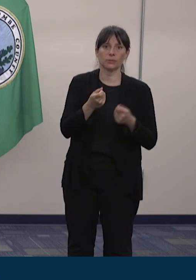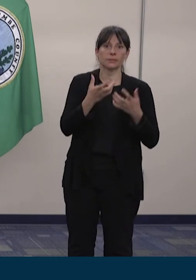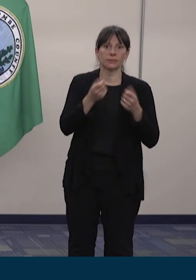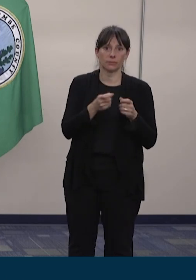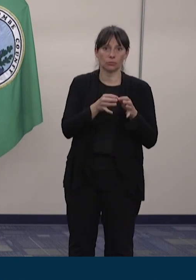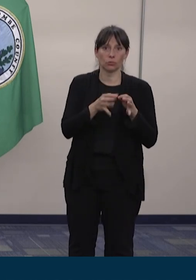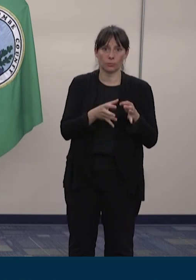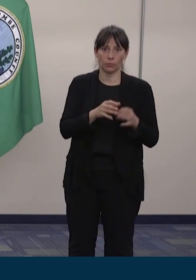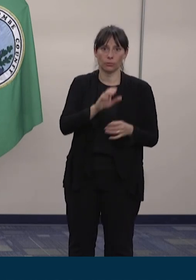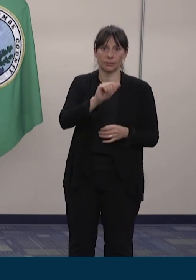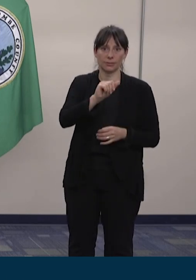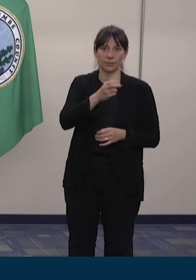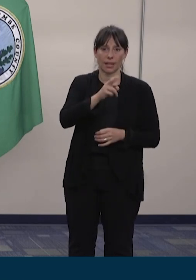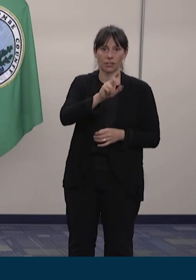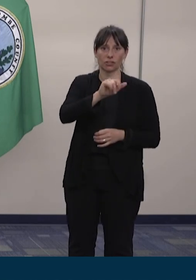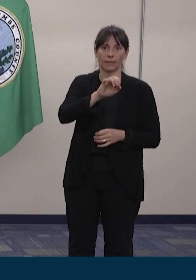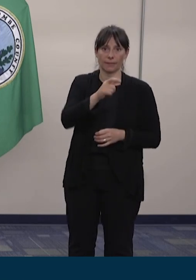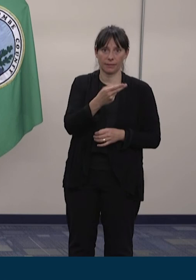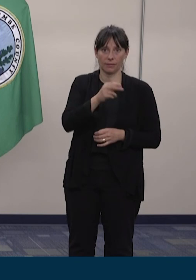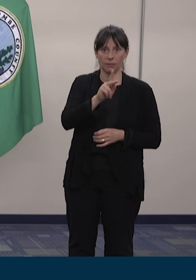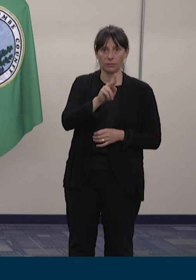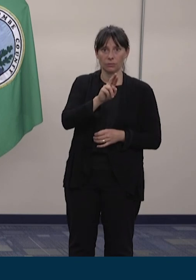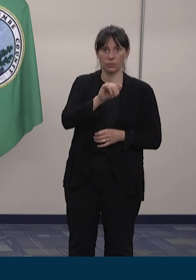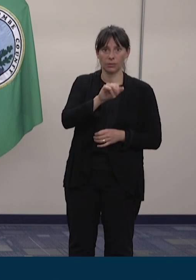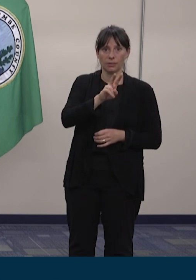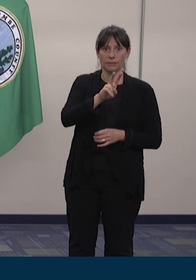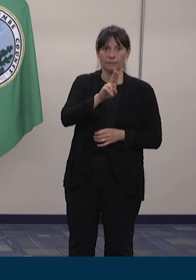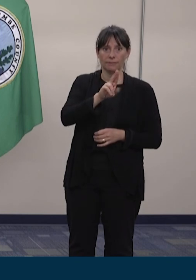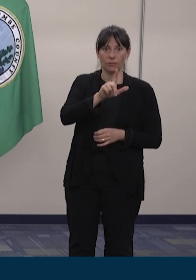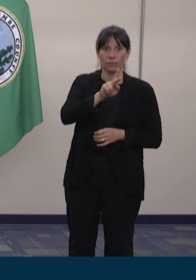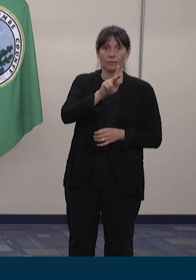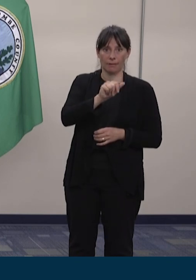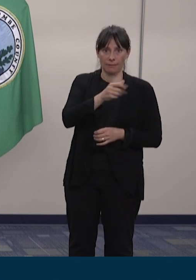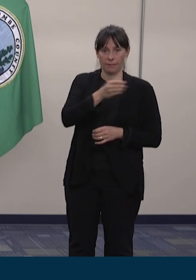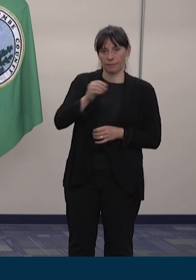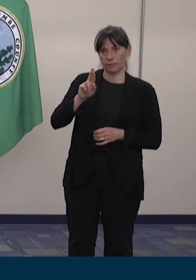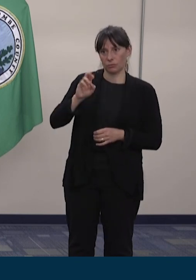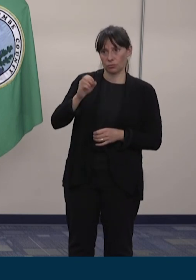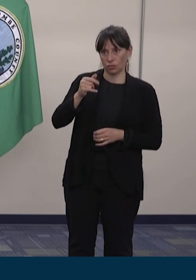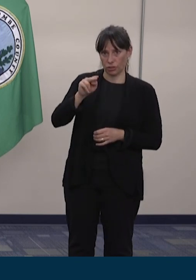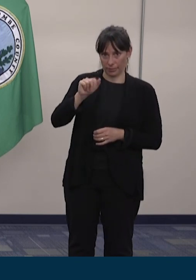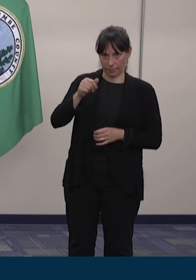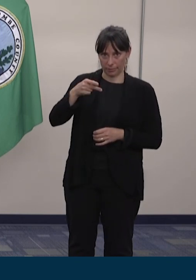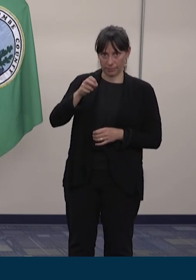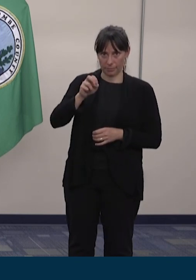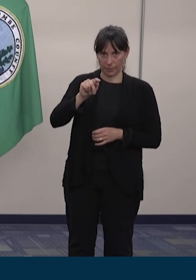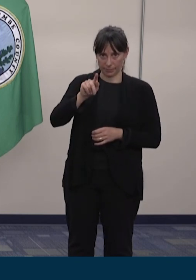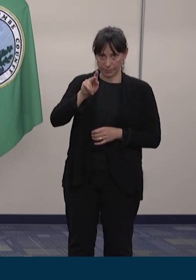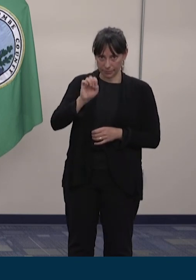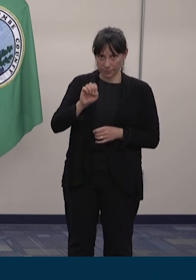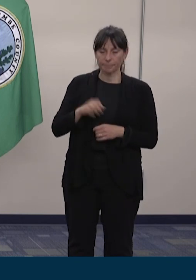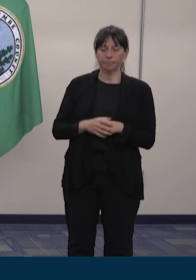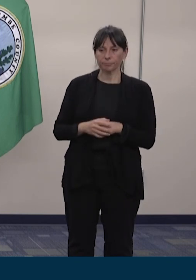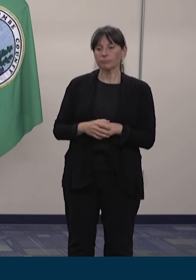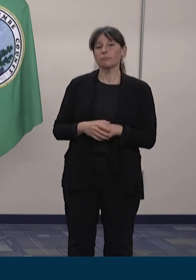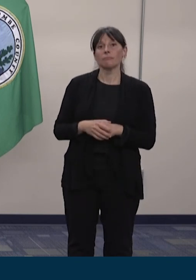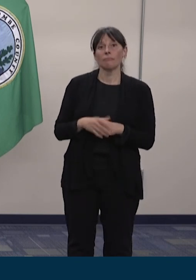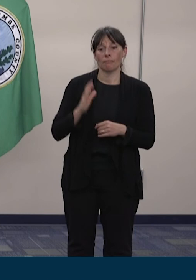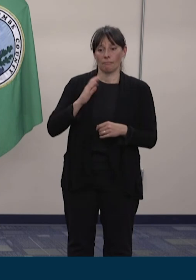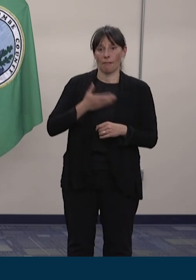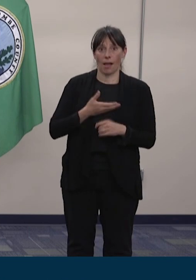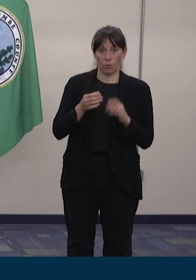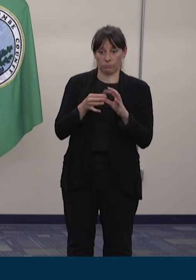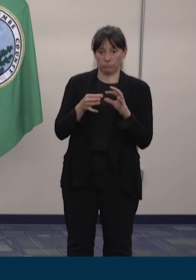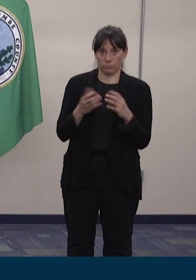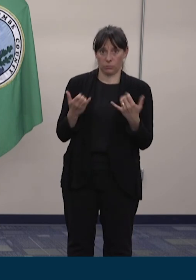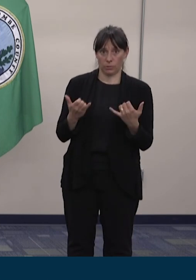Pente. Kirbica y Regina Pente. This community update Esta actualización is available in comunitaria está Spanish disponible en